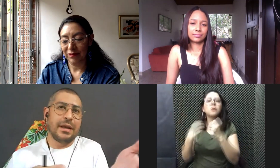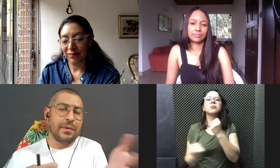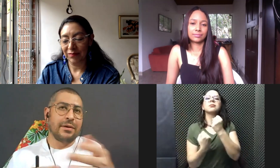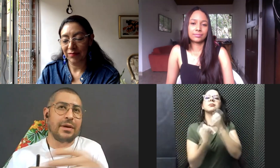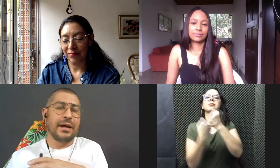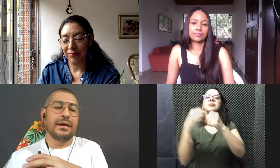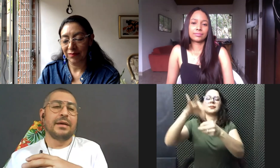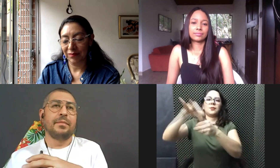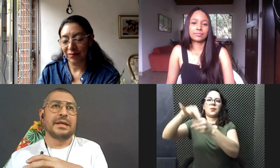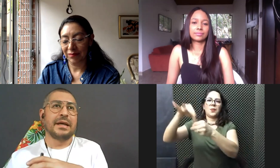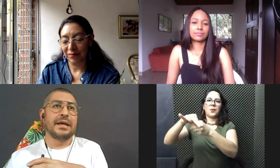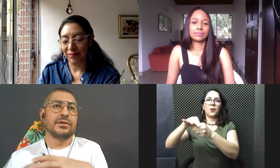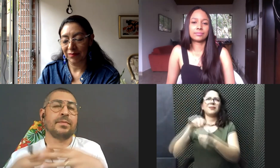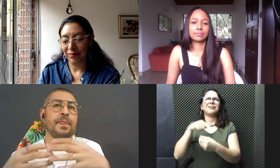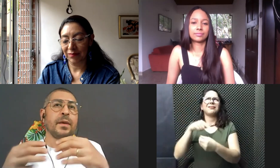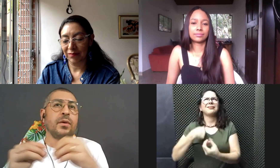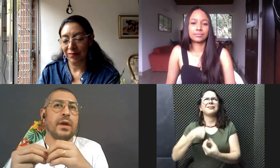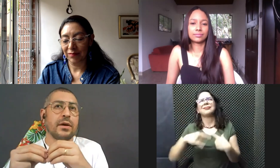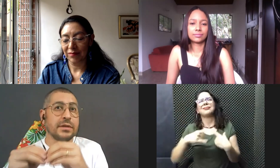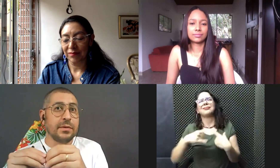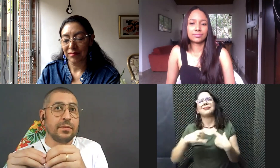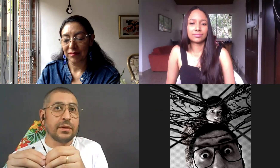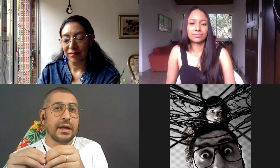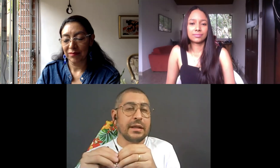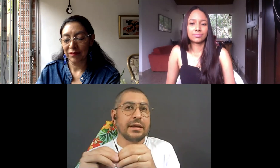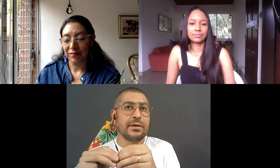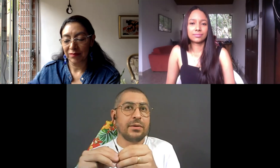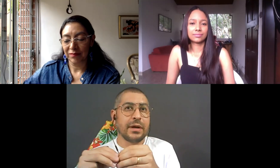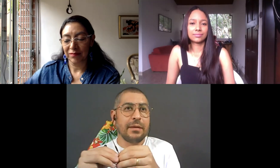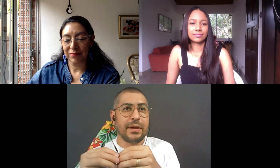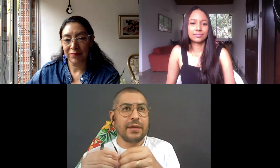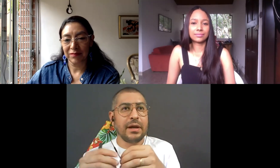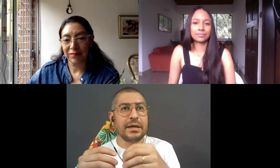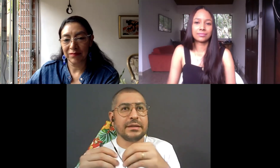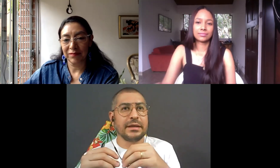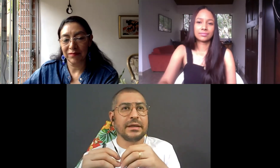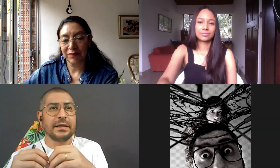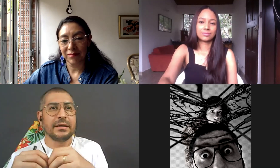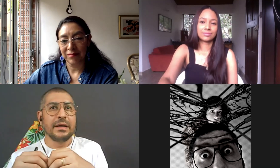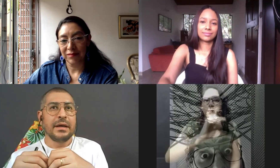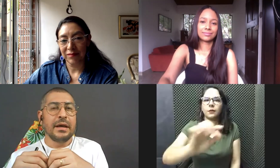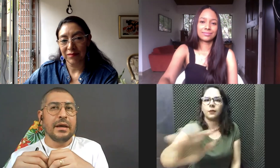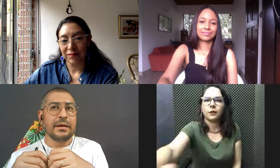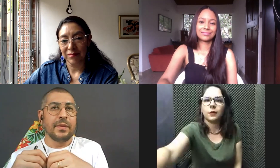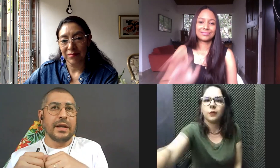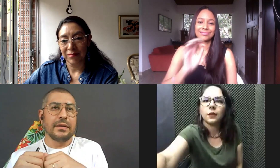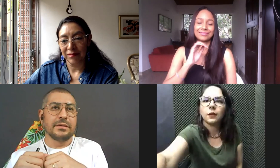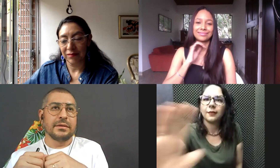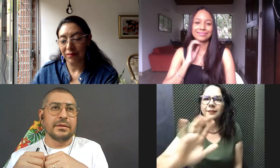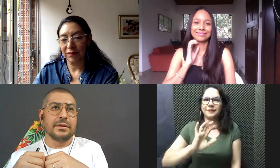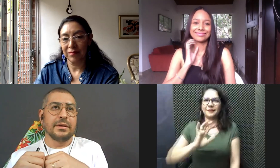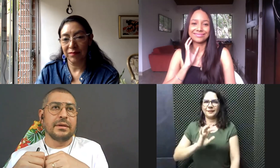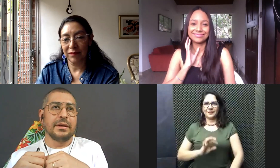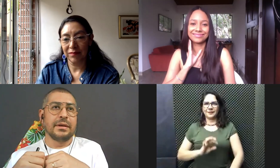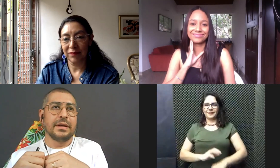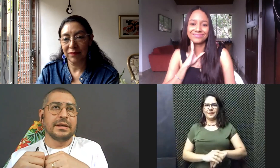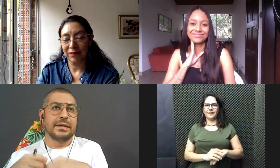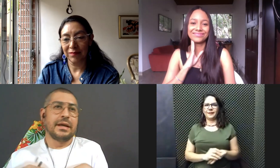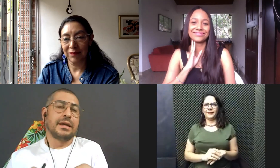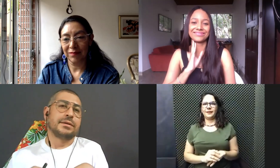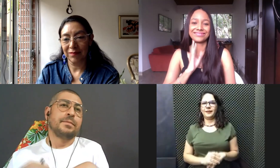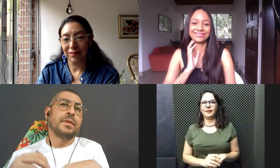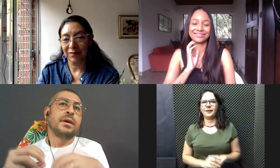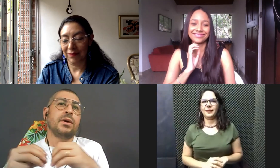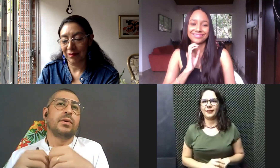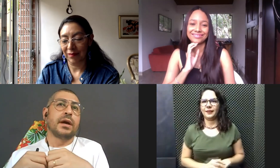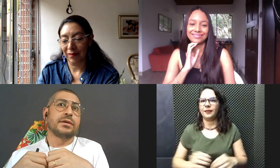mucho y en la película pasa eso. Una cosa muy importante que ocurre en la película es, espérate que se me señala